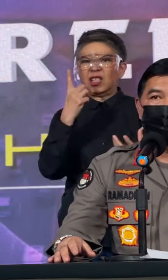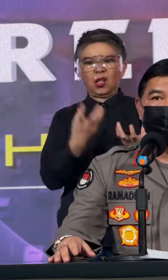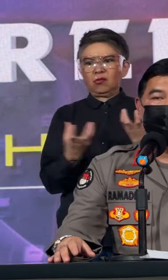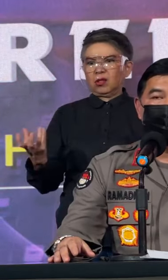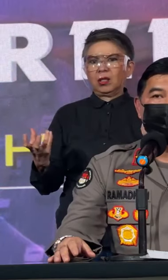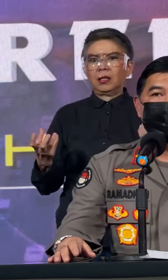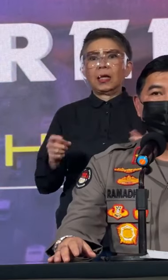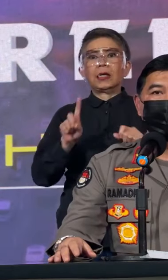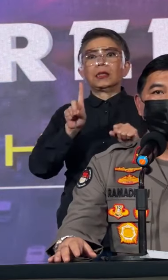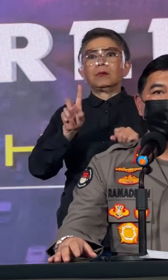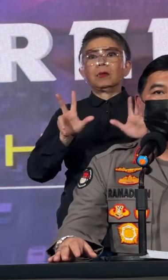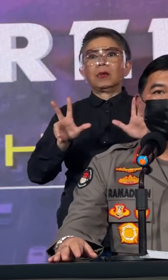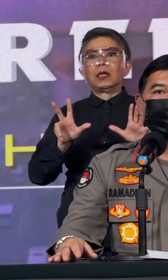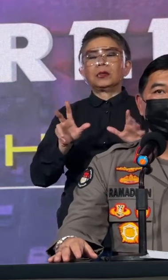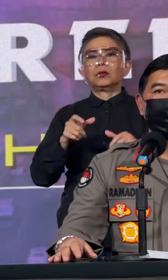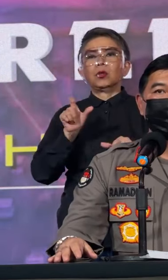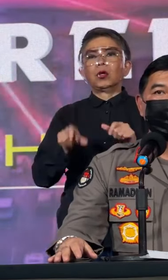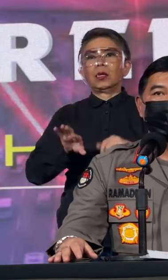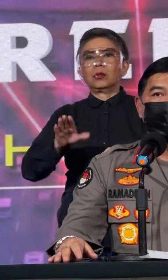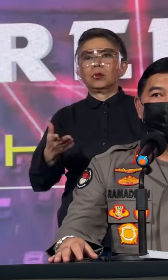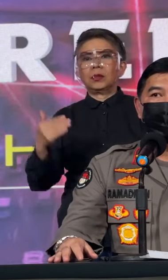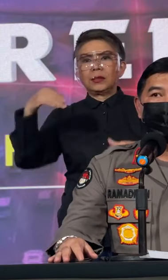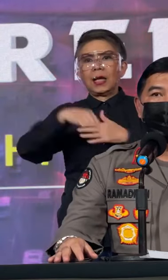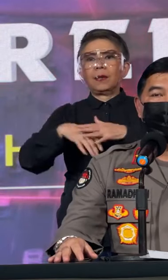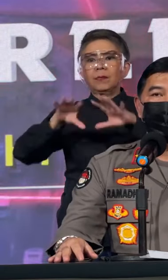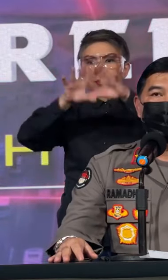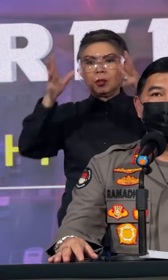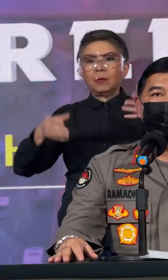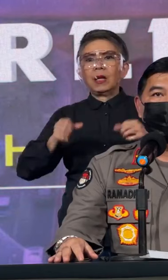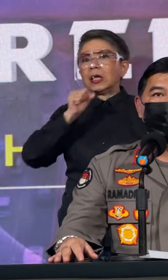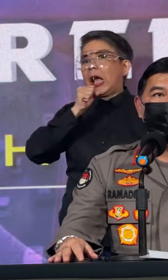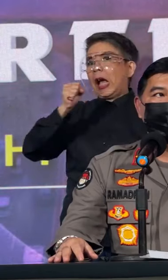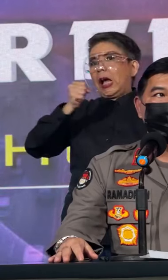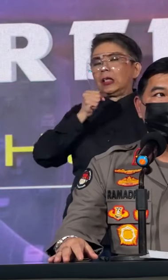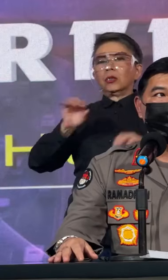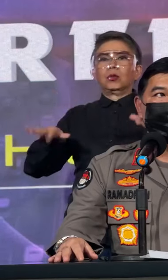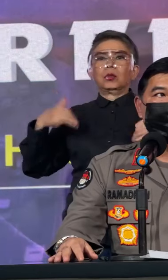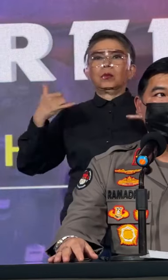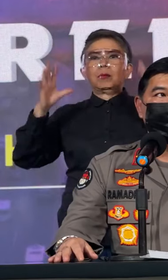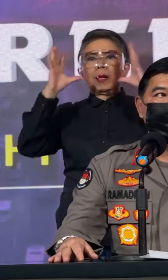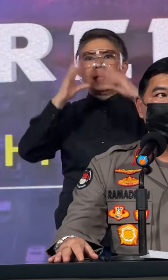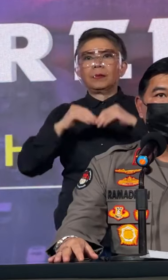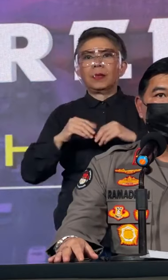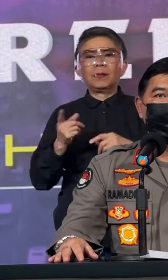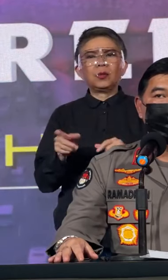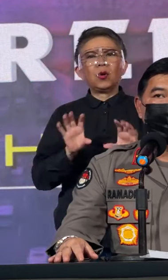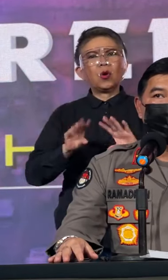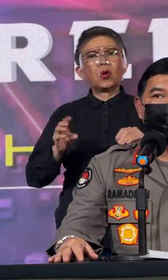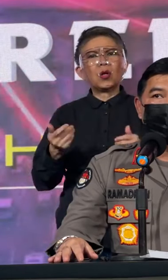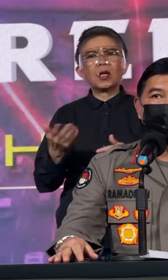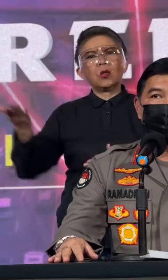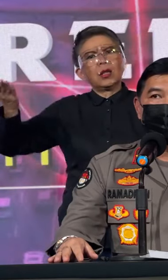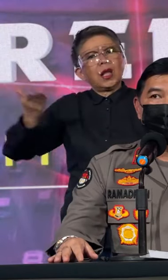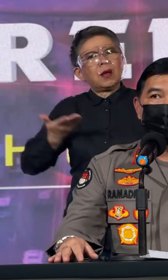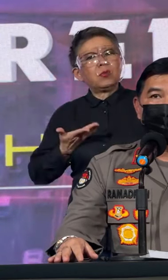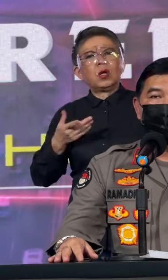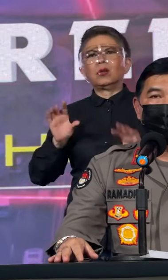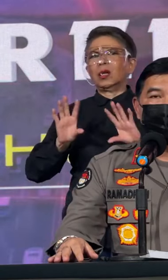Pak. Sedangkan yang 18 itu adalah di dalam karaoke. Bisa dipastikan apakah mereka itu pekerja atau pengunjung